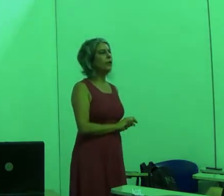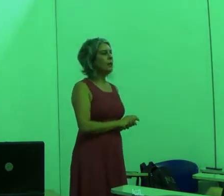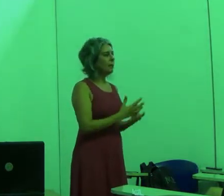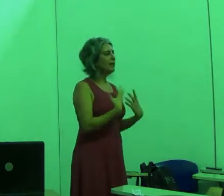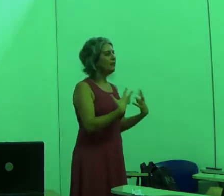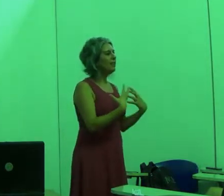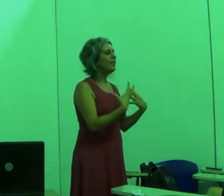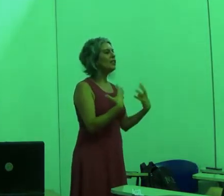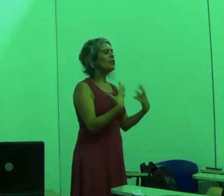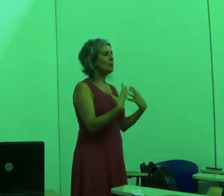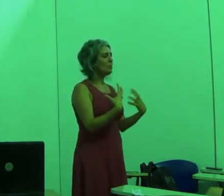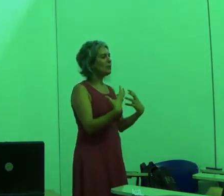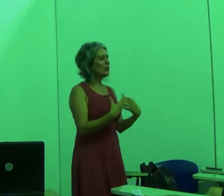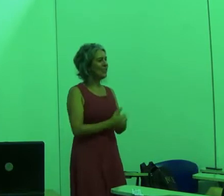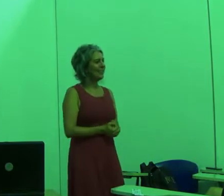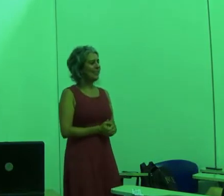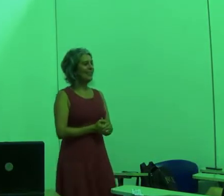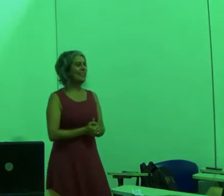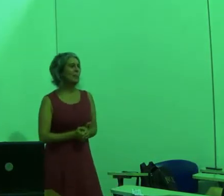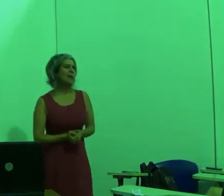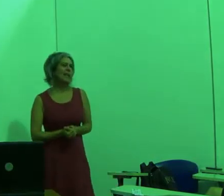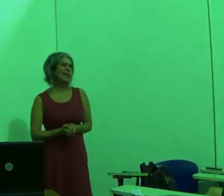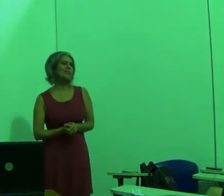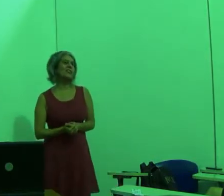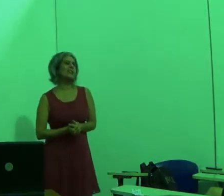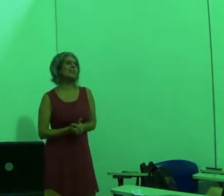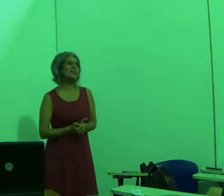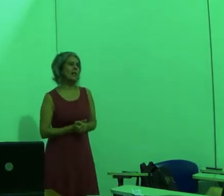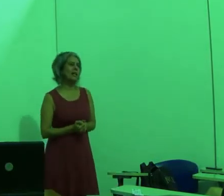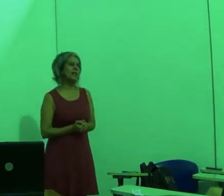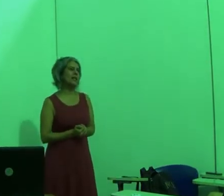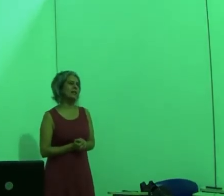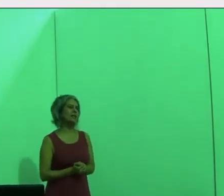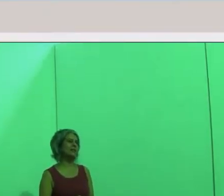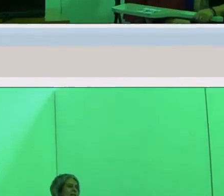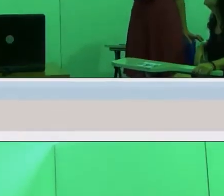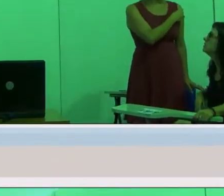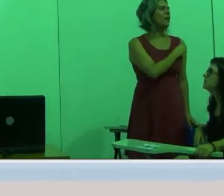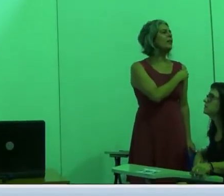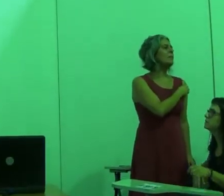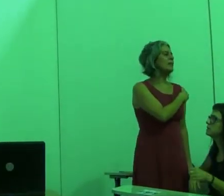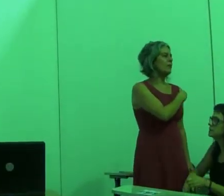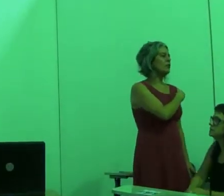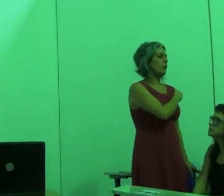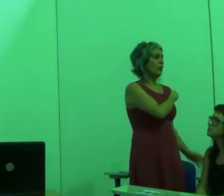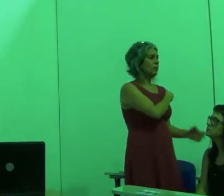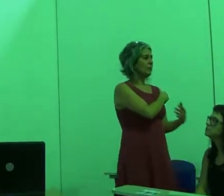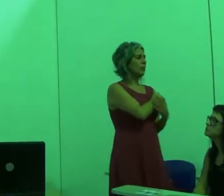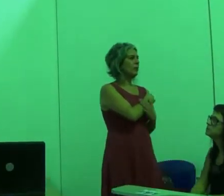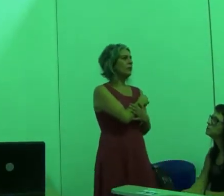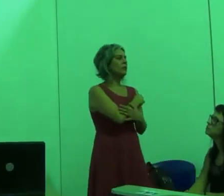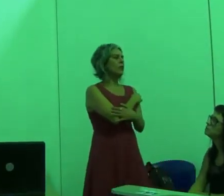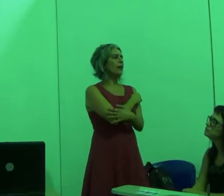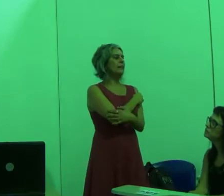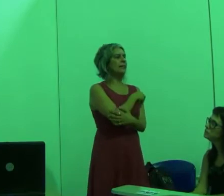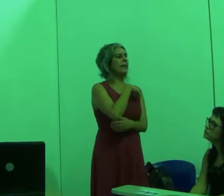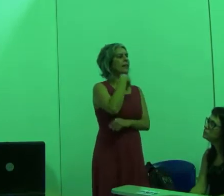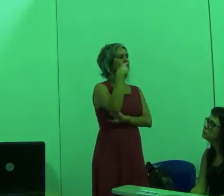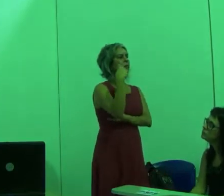para definir que tipo de independente o cara deu para desenvolver. Mas eu acho que uma coisa importante é essa ideia dos mitos